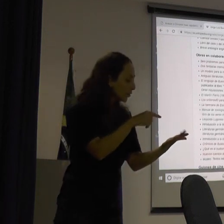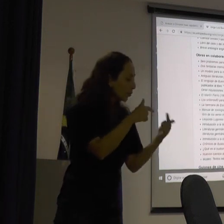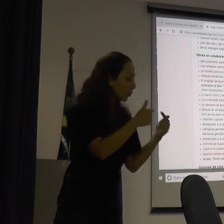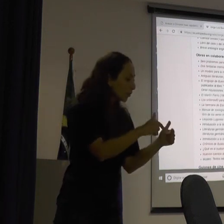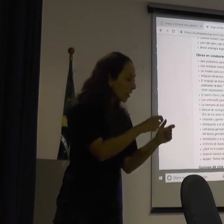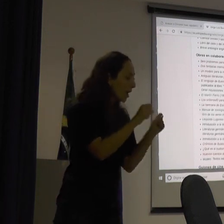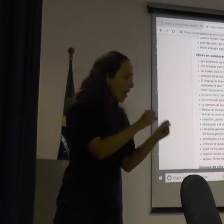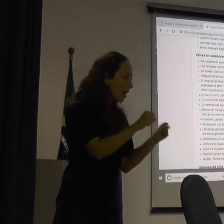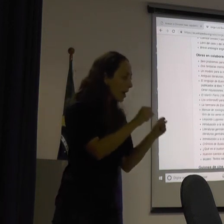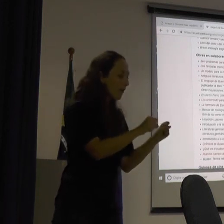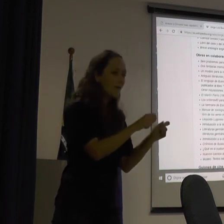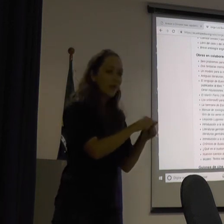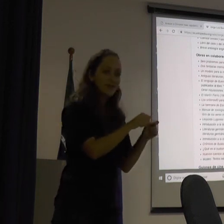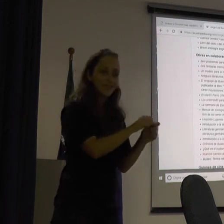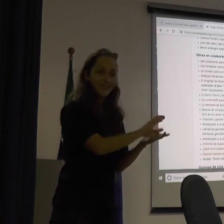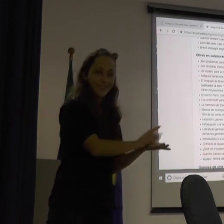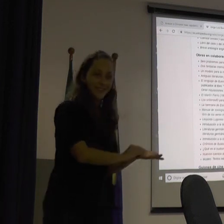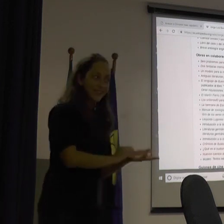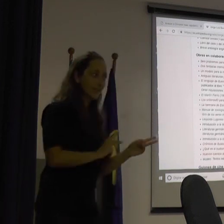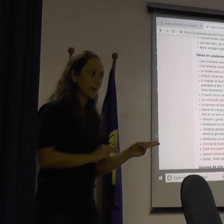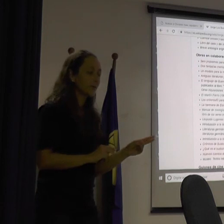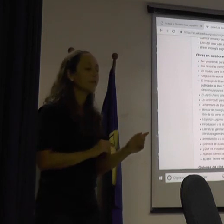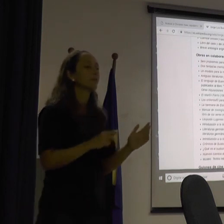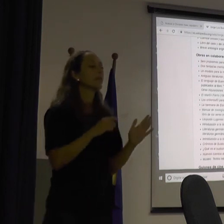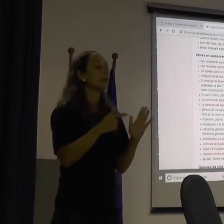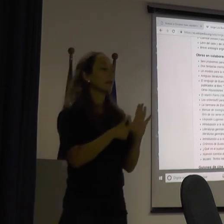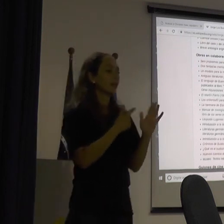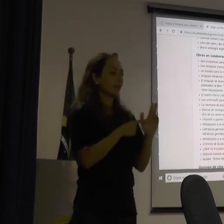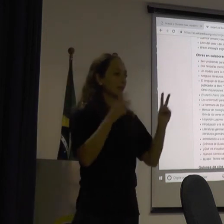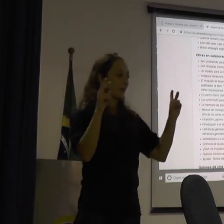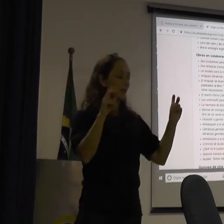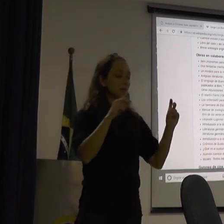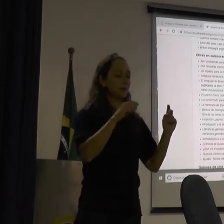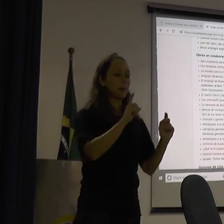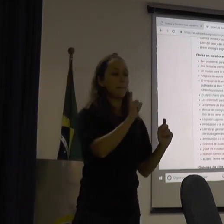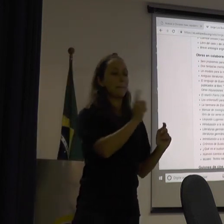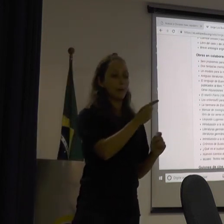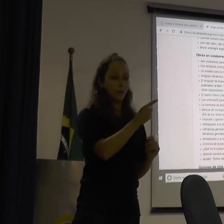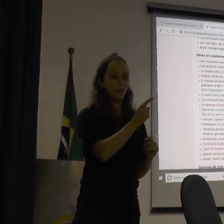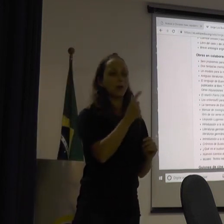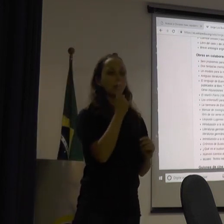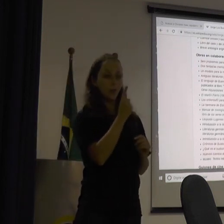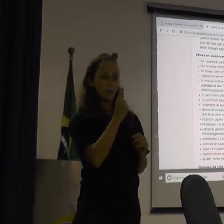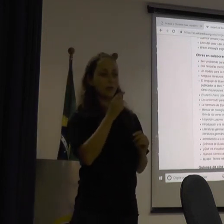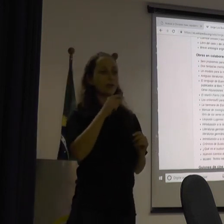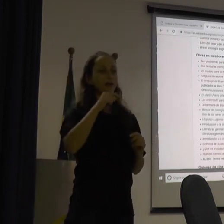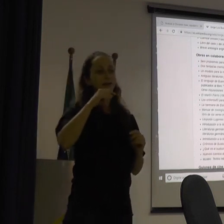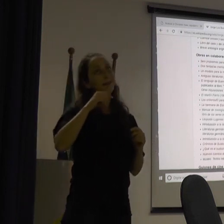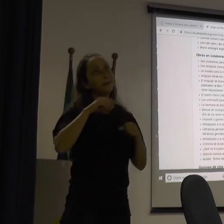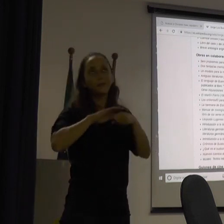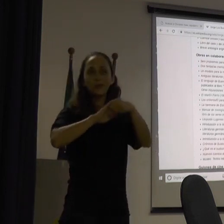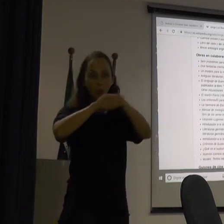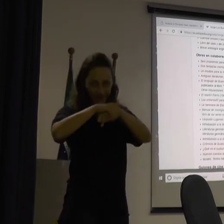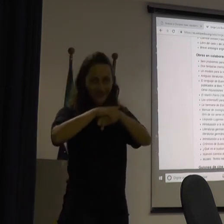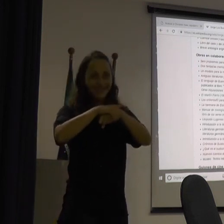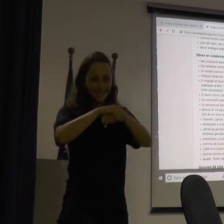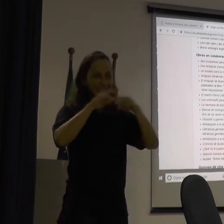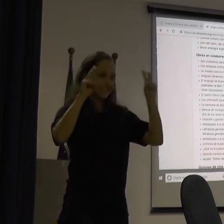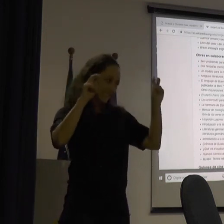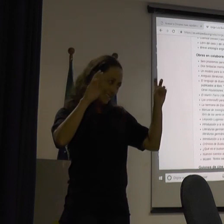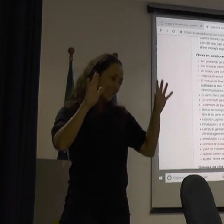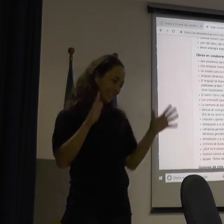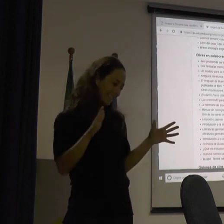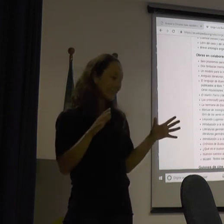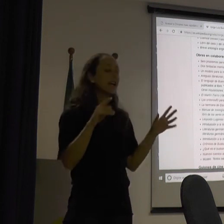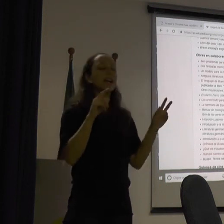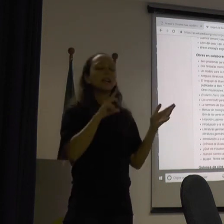por exemplo, à tradução das Mil e Uma Noites, do Antoine Galland, francesa, ele fala, é a